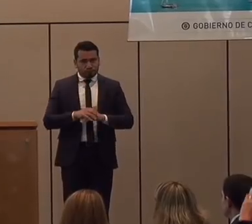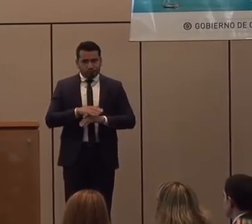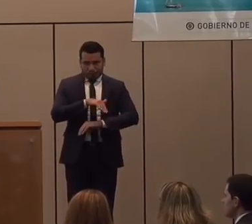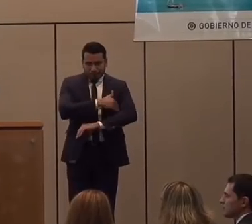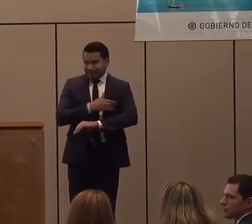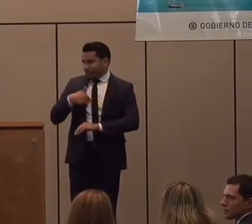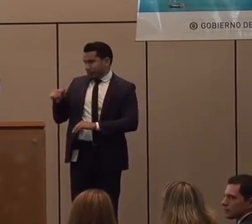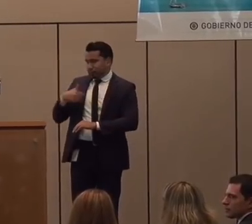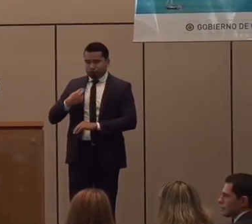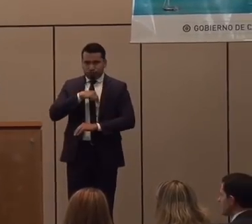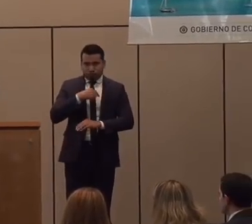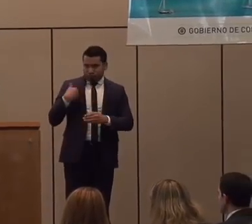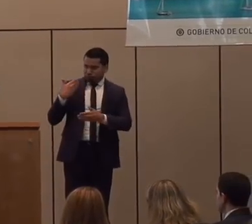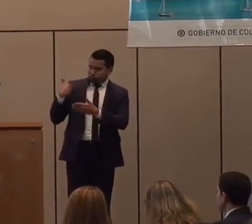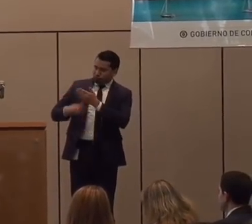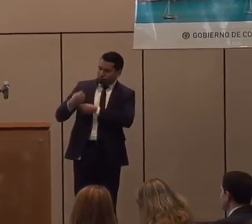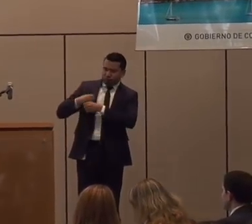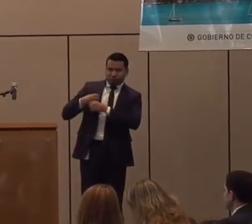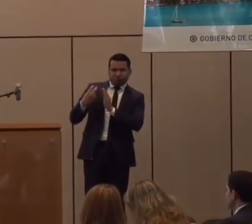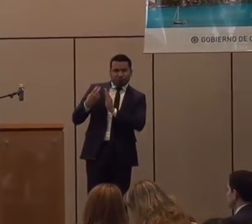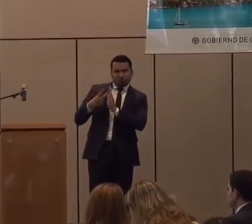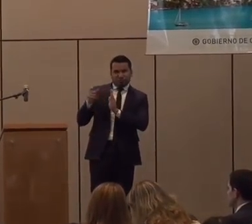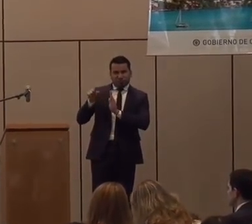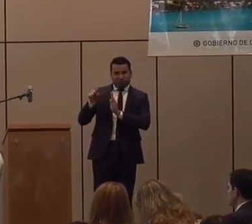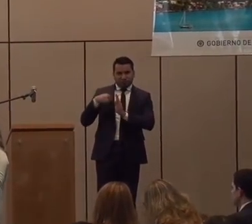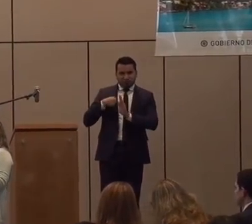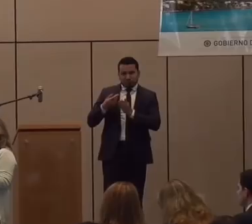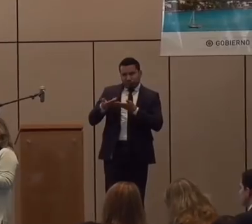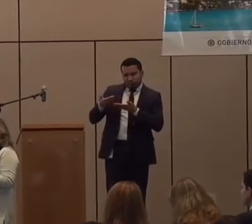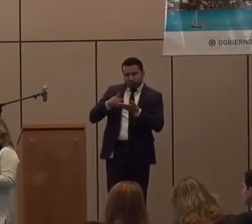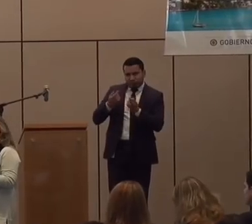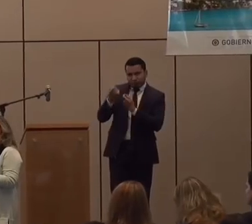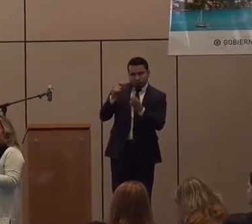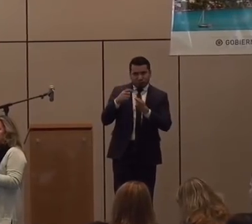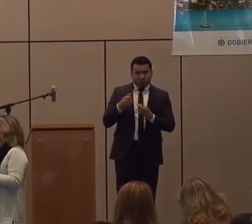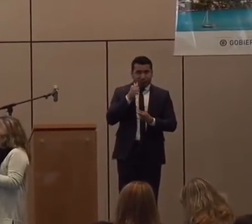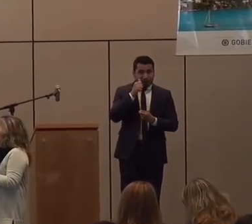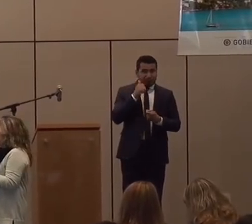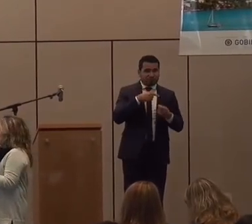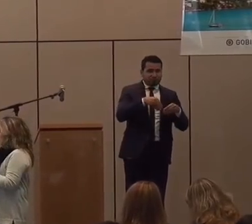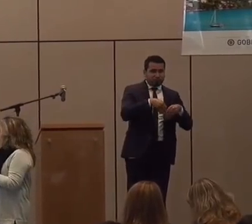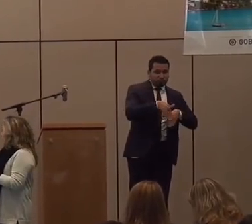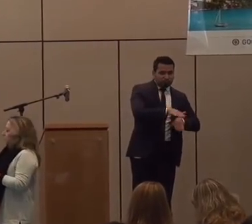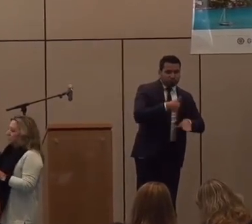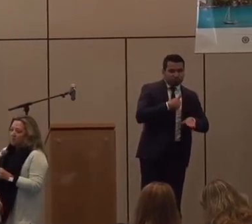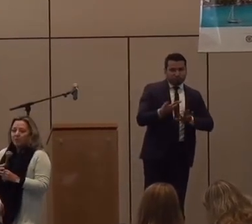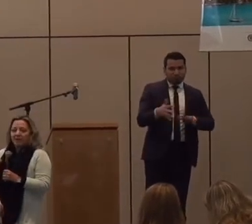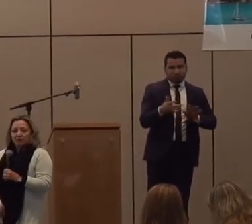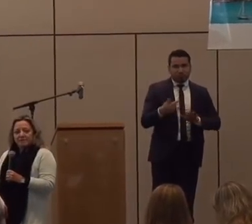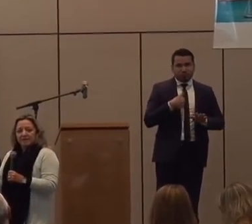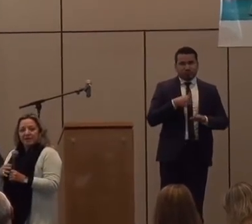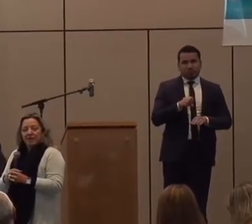desde el 2011 en las ruedas de negocio de hecho ayer estuvimos en confección tuvimos cerca de 350 empresarios